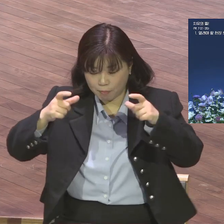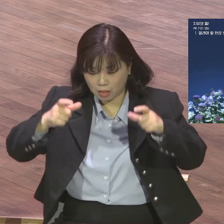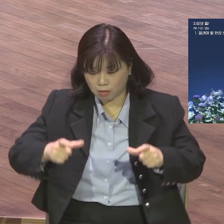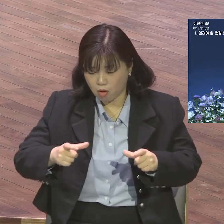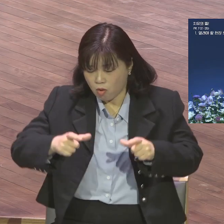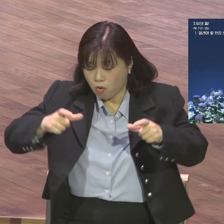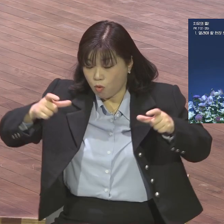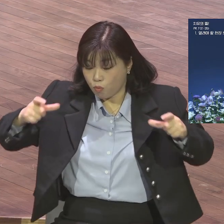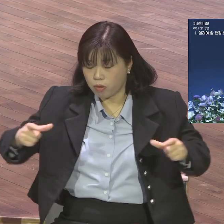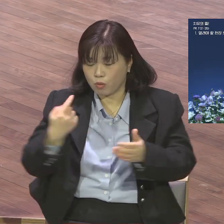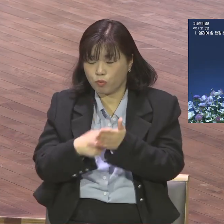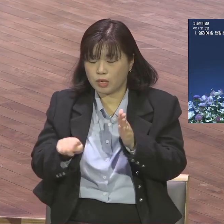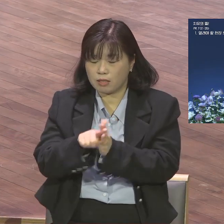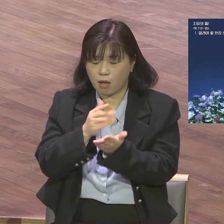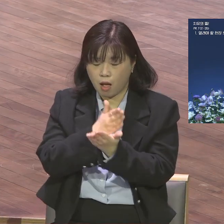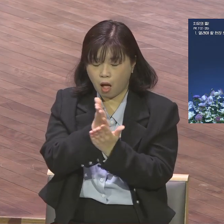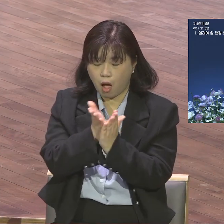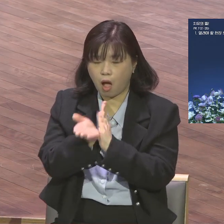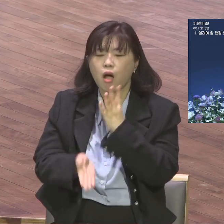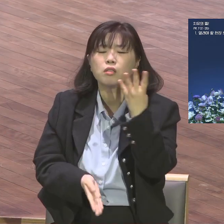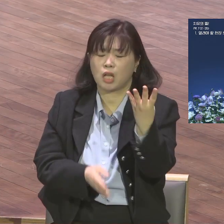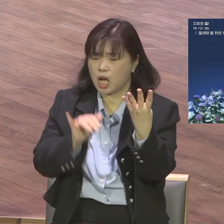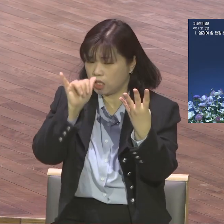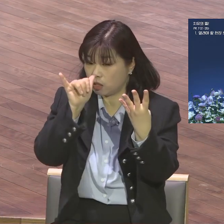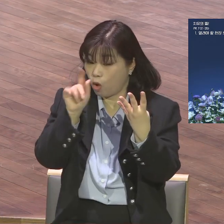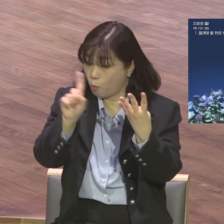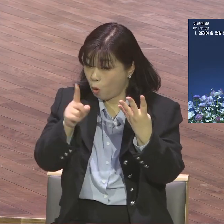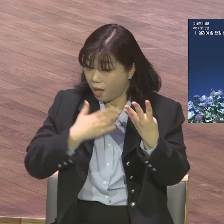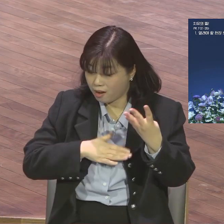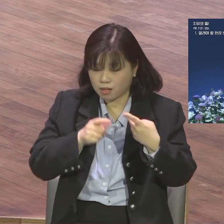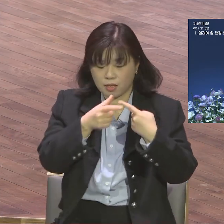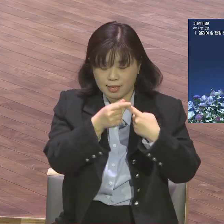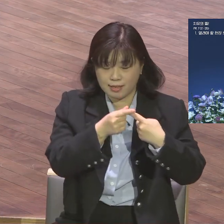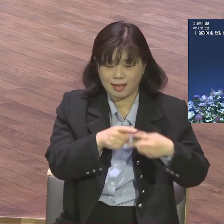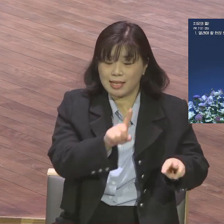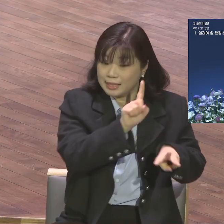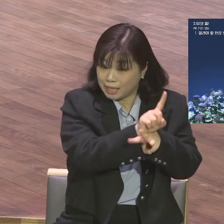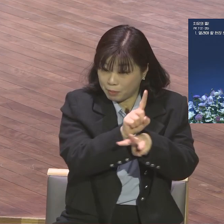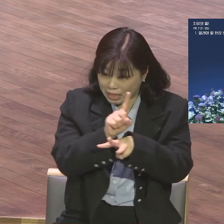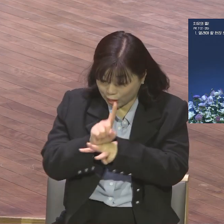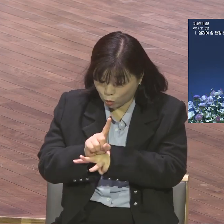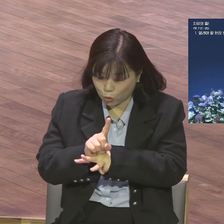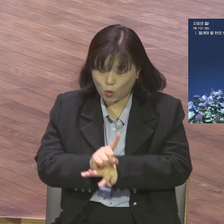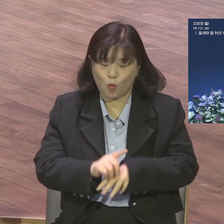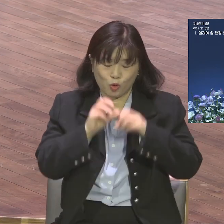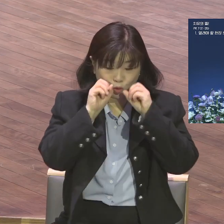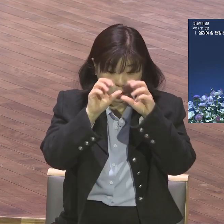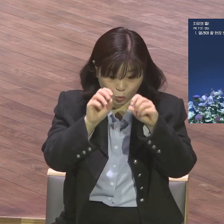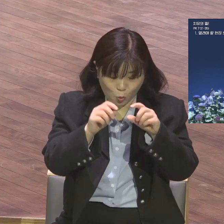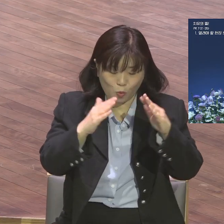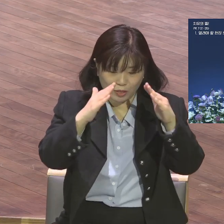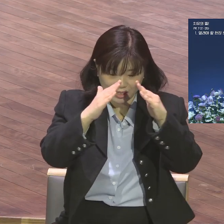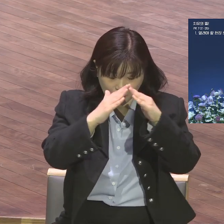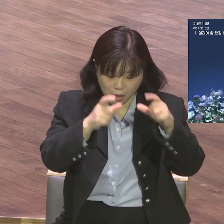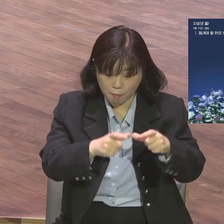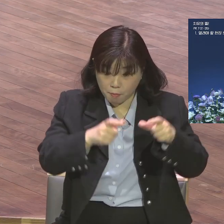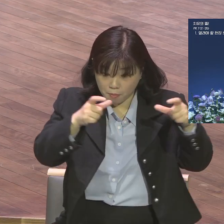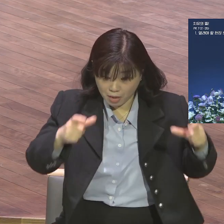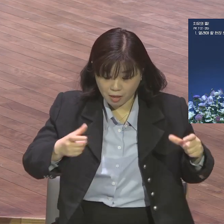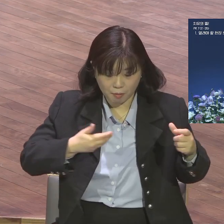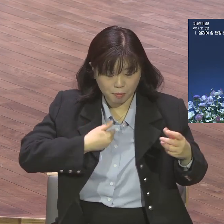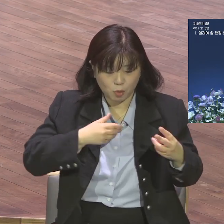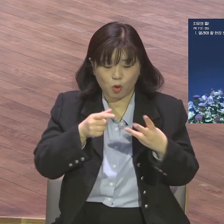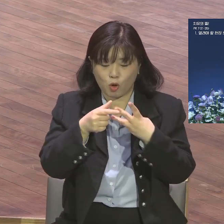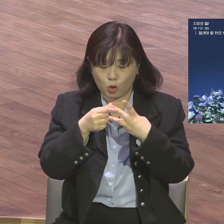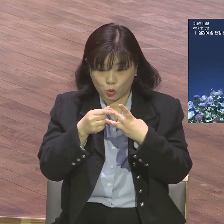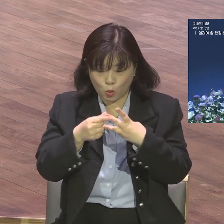교회의 장막터를 넓히는 3.1조 3운동, 이 지역의 장막터를 넓히는 4천망대운동, 237